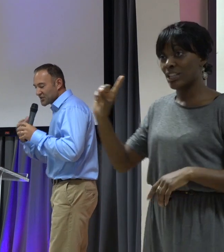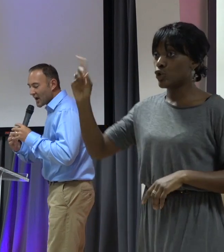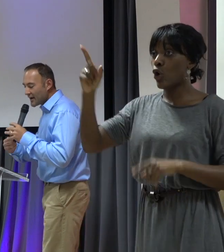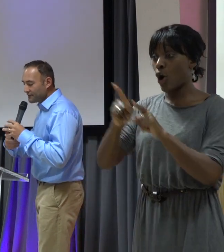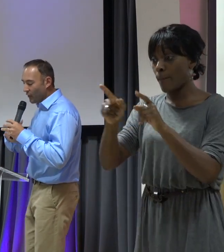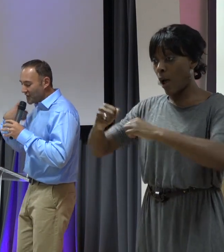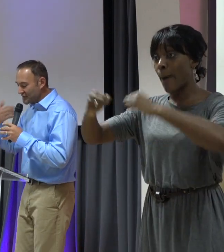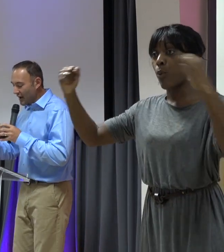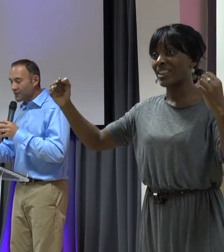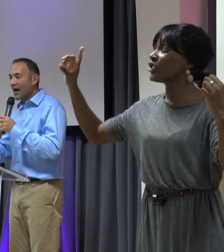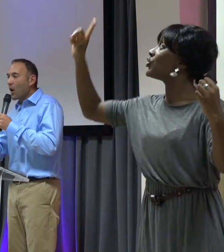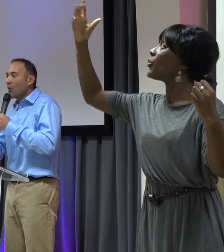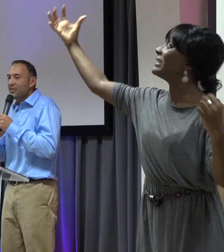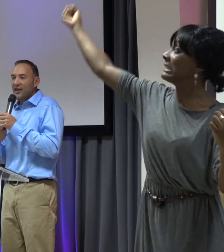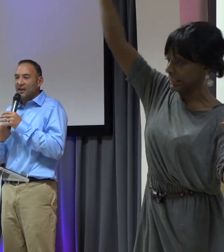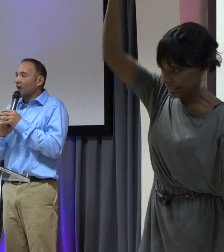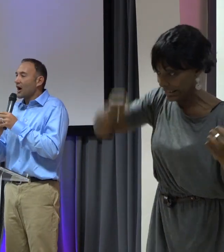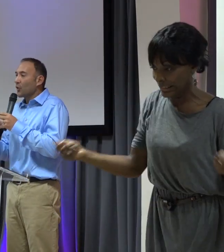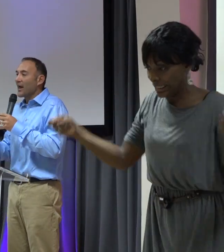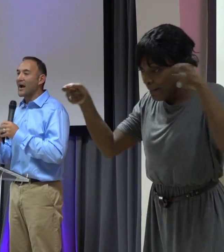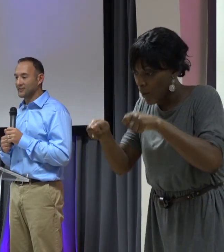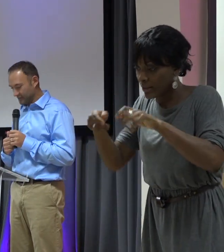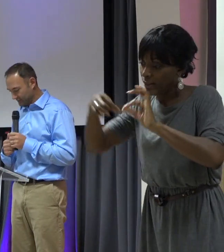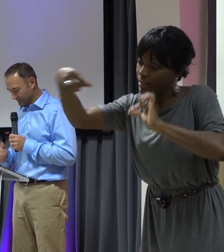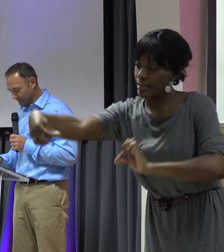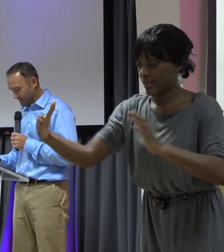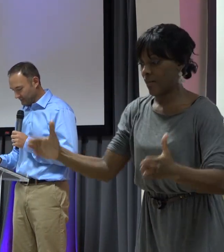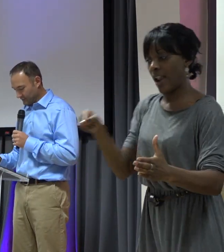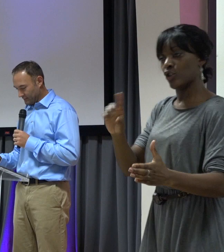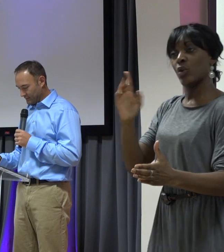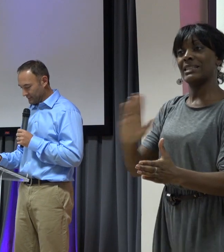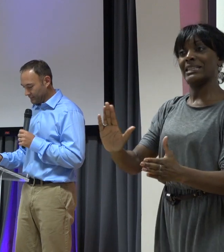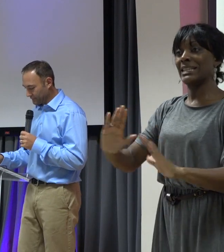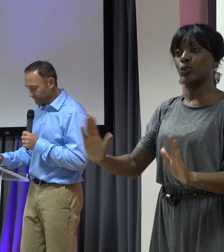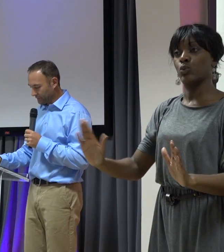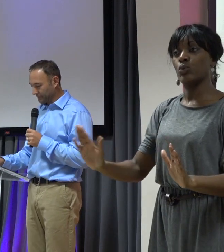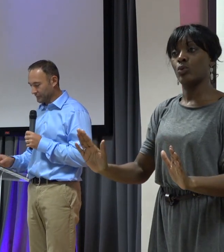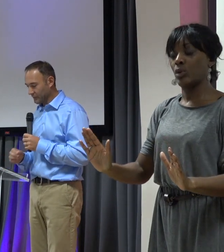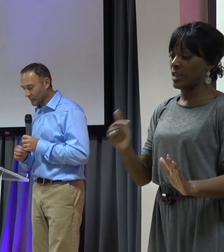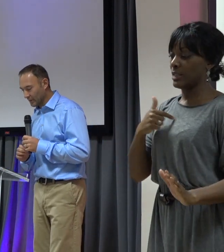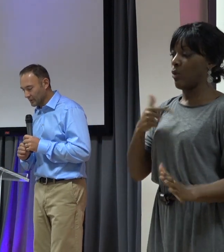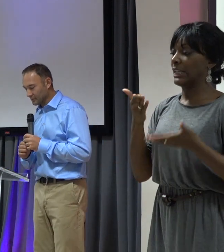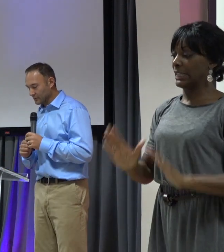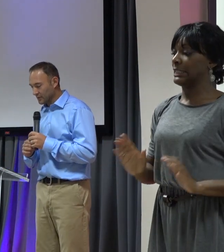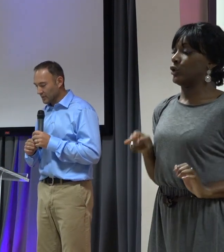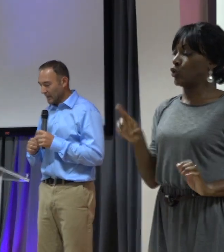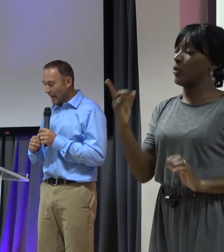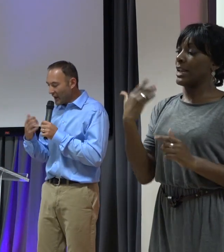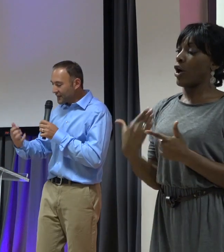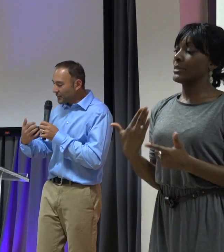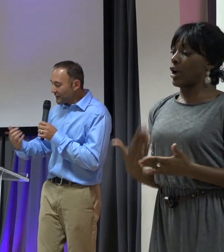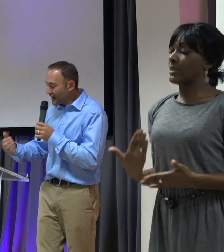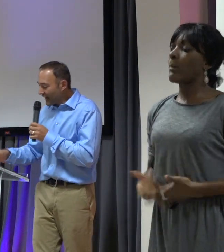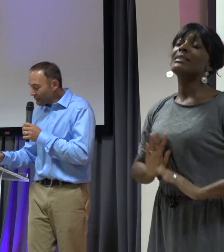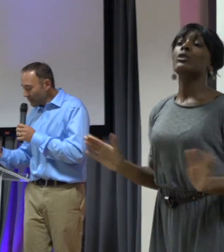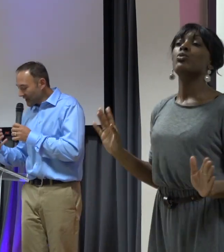we're deciding for ourselves how we think God will act. Et on décide pour nous-mêmes la manière dont Dieu devrait agir. And we